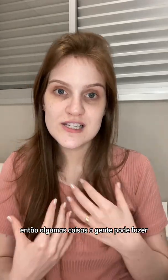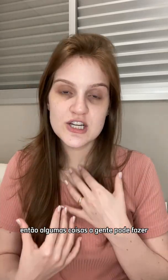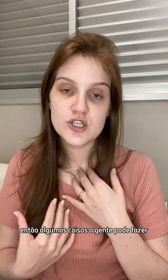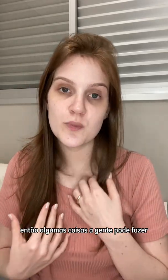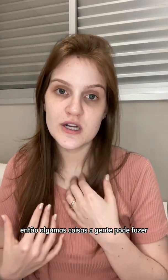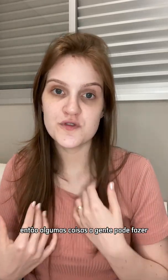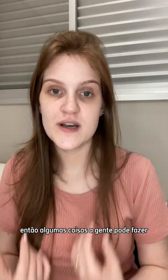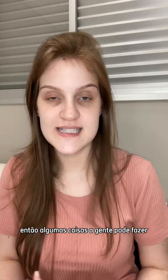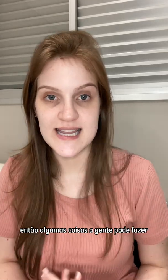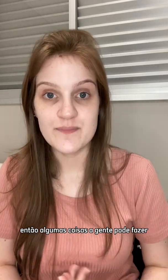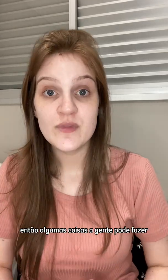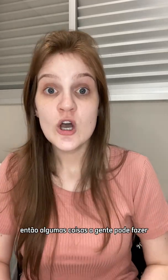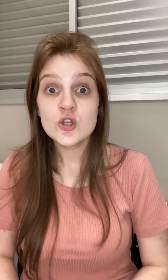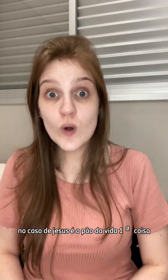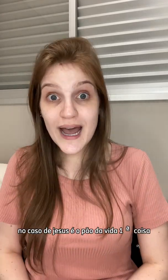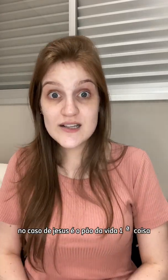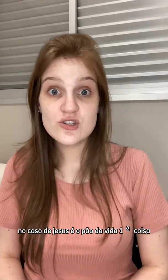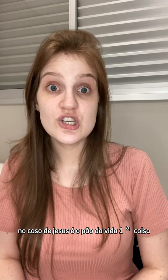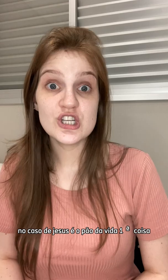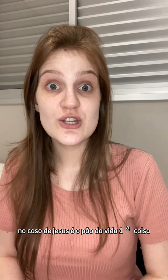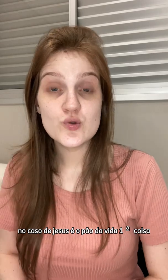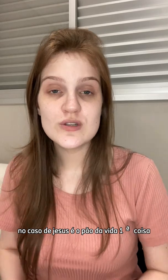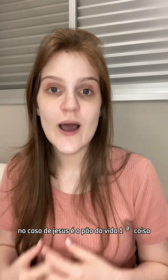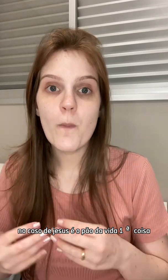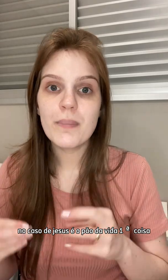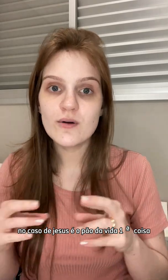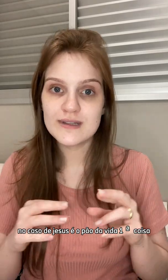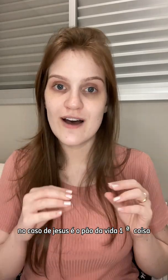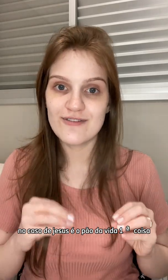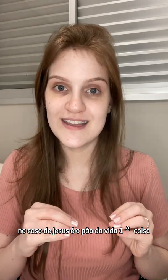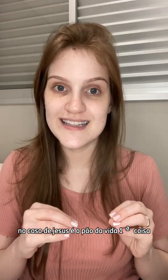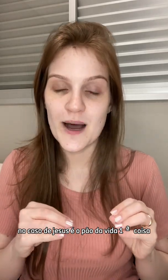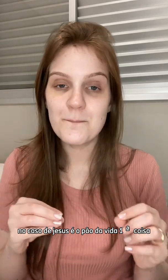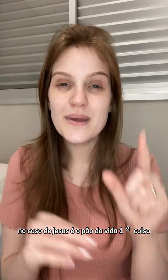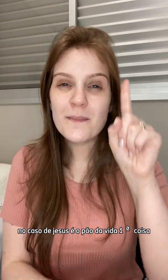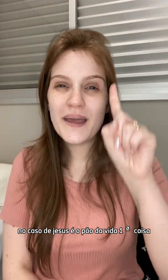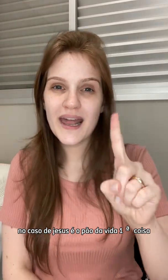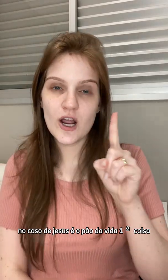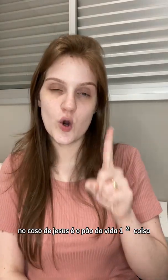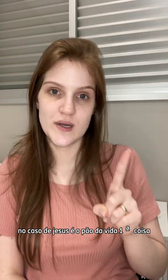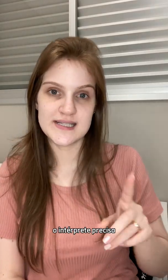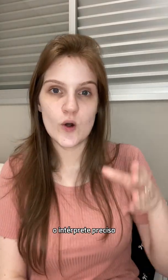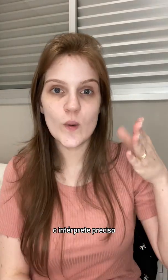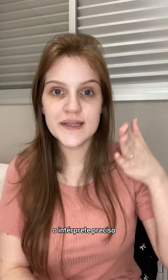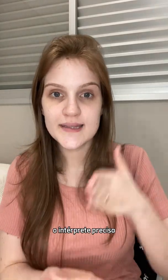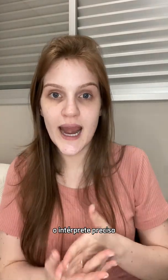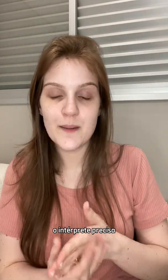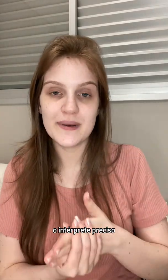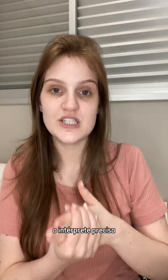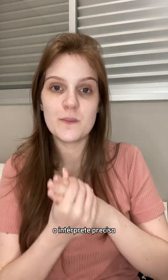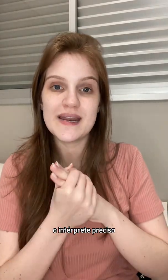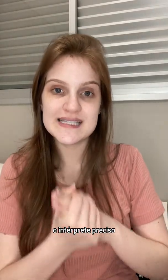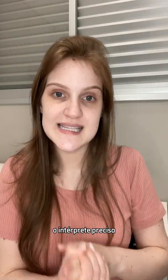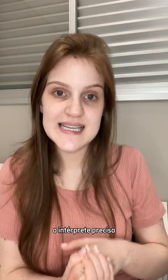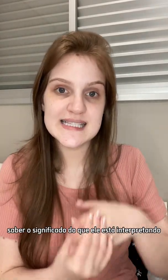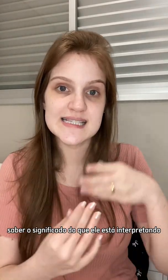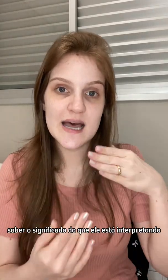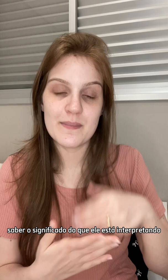gente pode fazer. No caso de Jesus é o pão da vida, primeira coisa, o intérprete precisa saber